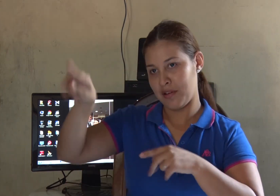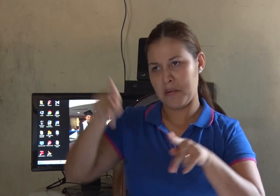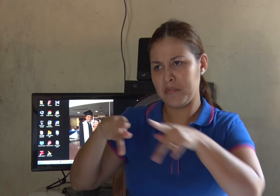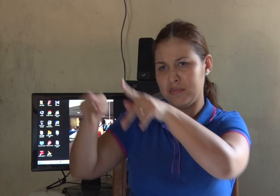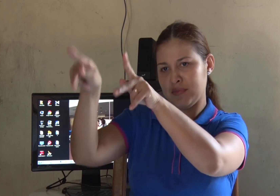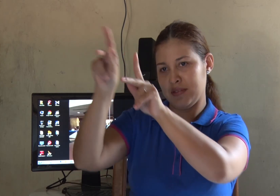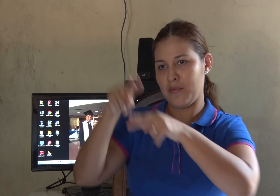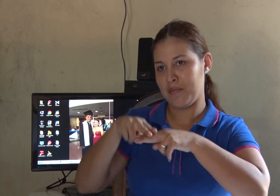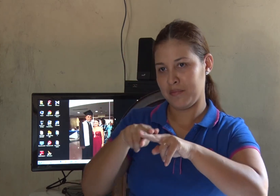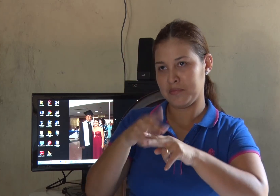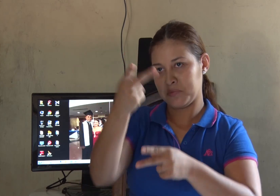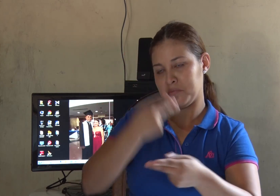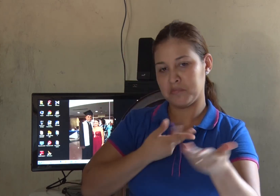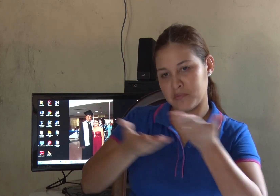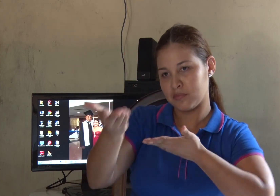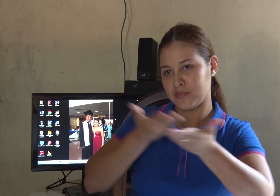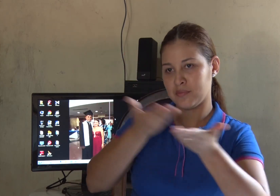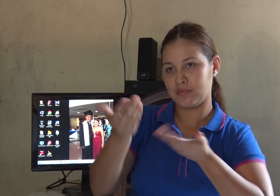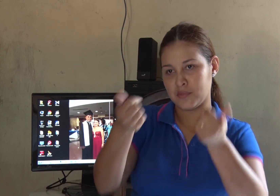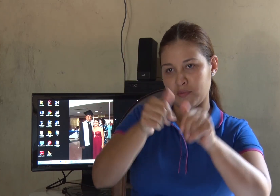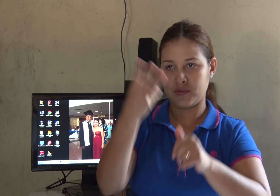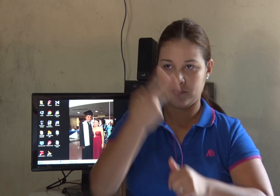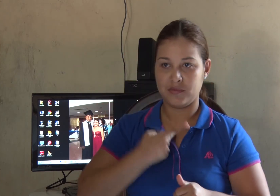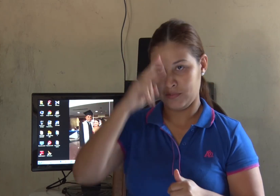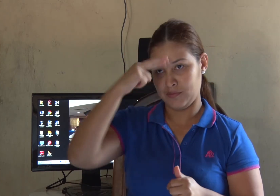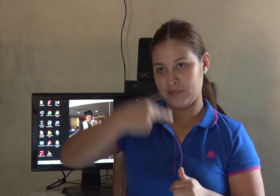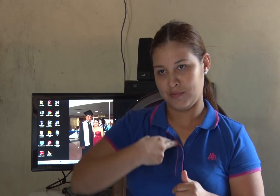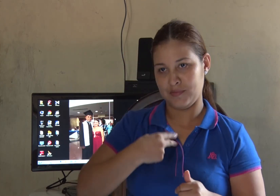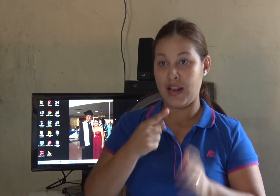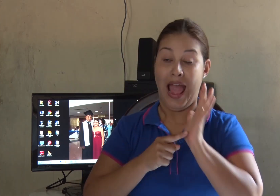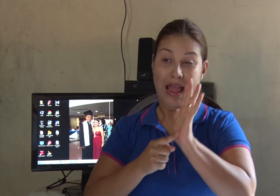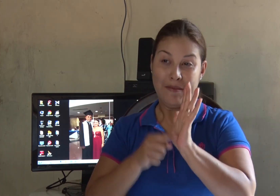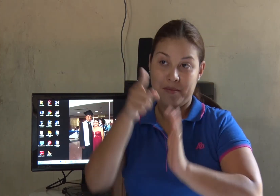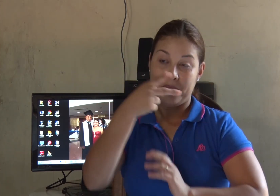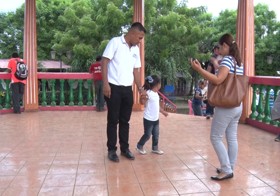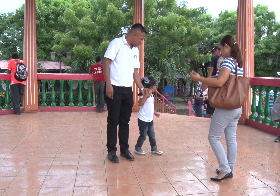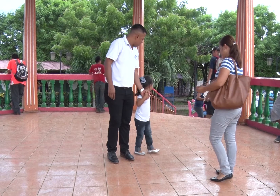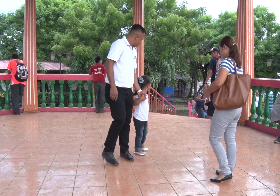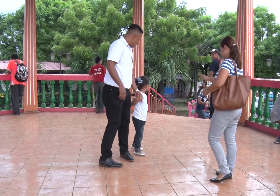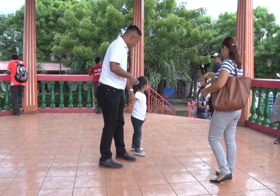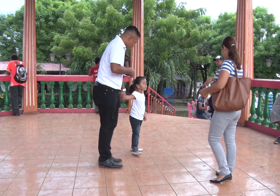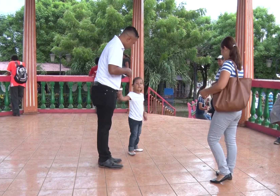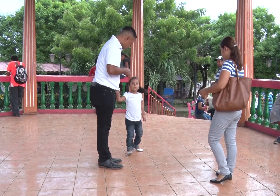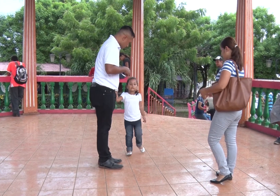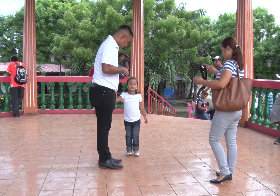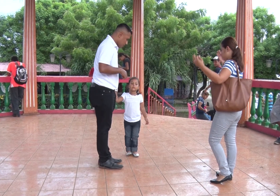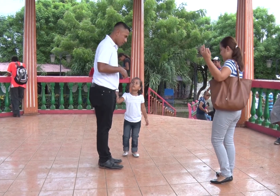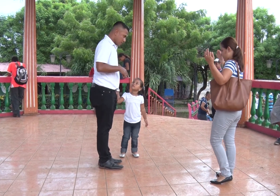trabajo. Cuando venimos por la tarde ya, a veces si queremos salir nos ponemos de acuerdo y llevamos a la